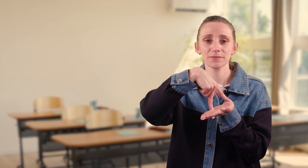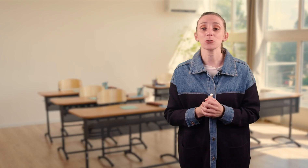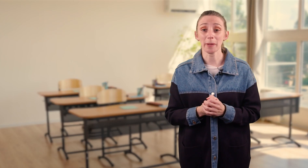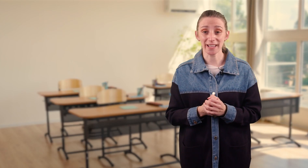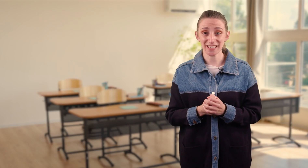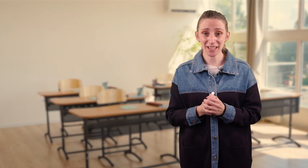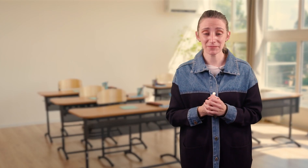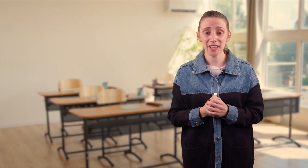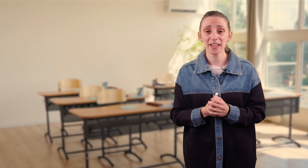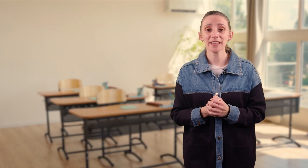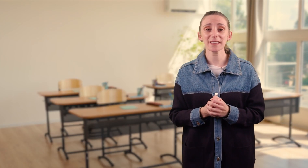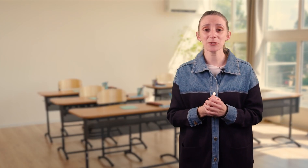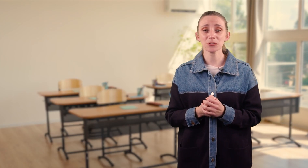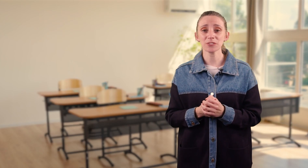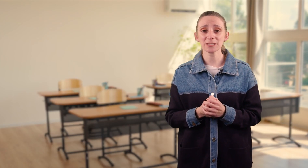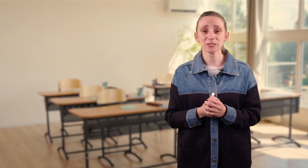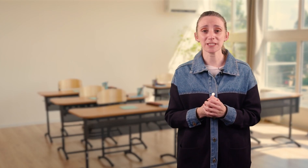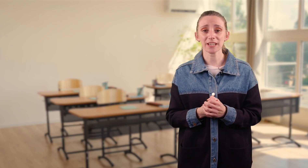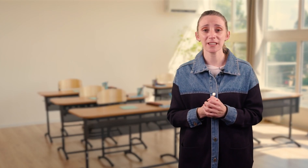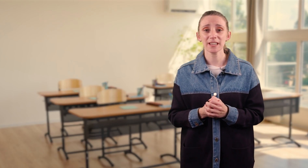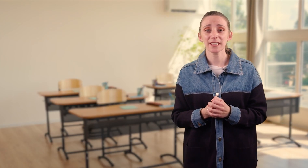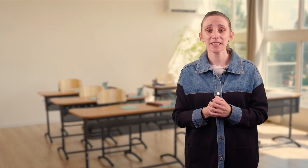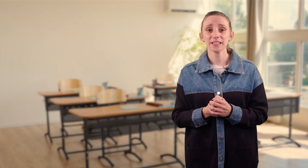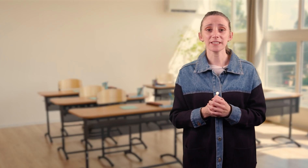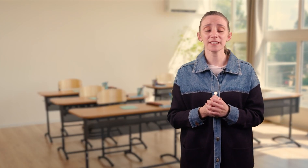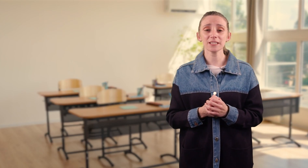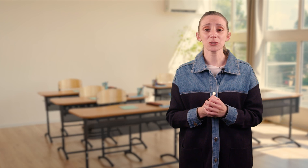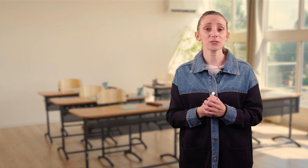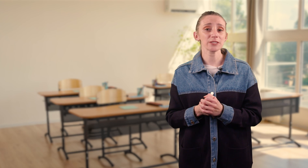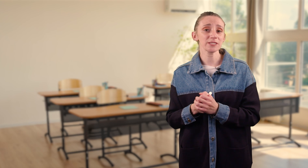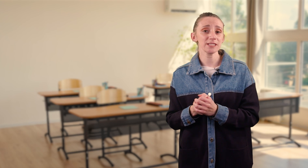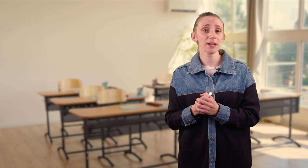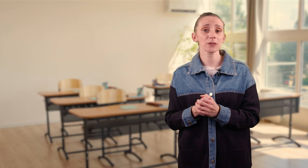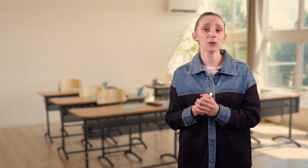Je m'arrête là. Qu'est-ce que je viens de dire? Ici, je viens de dire que